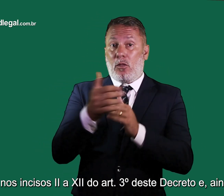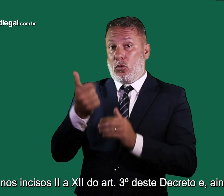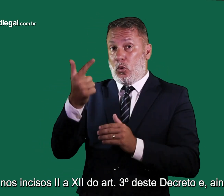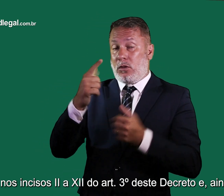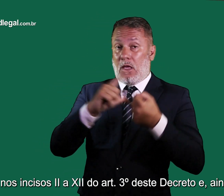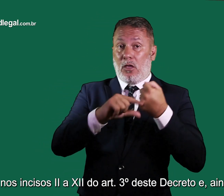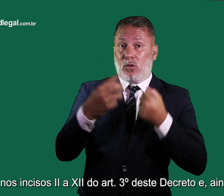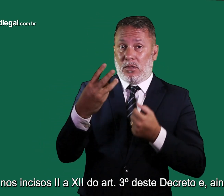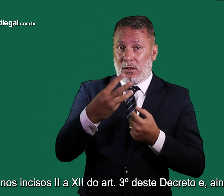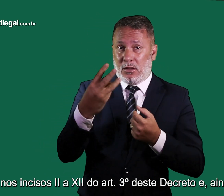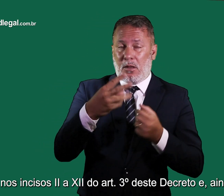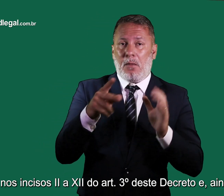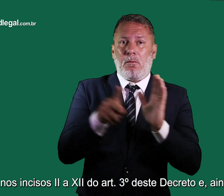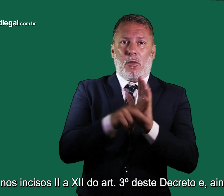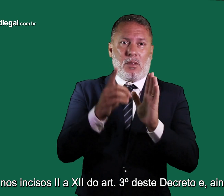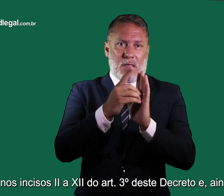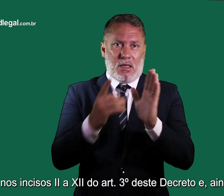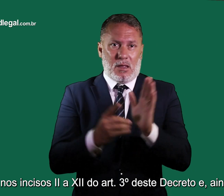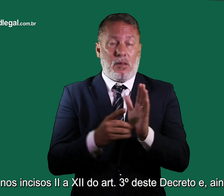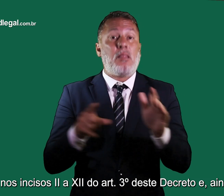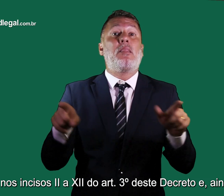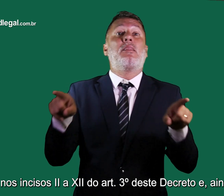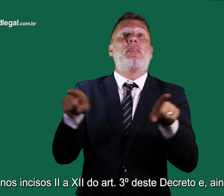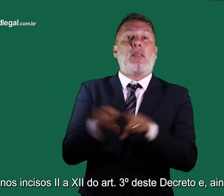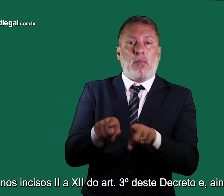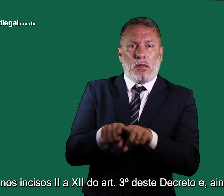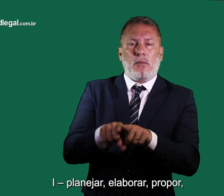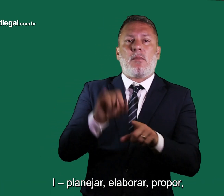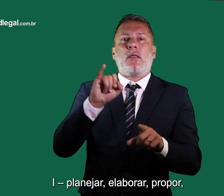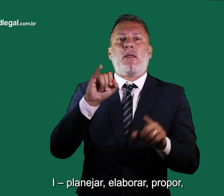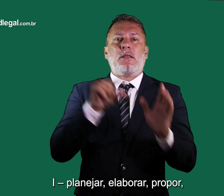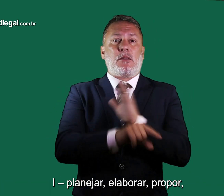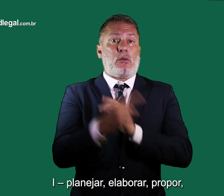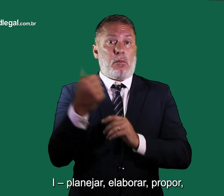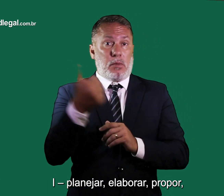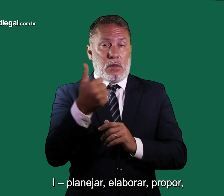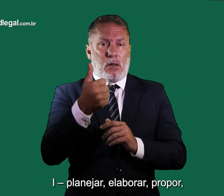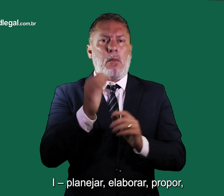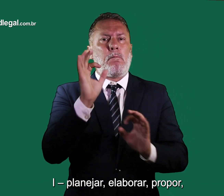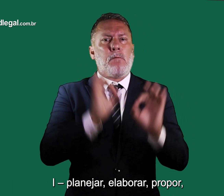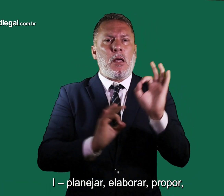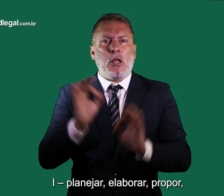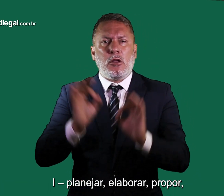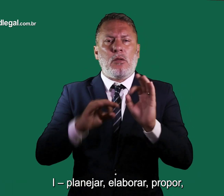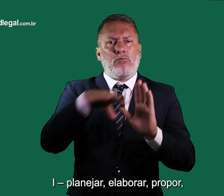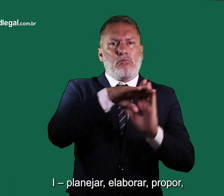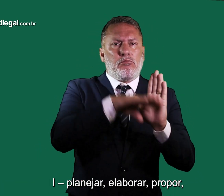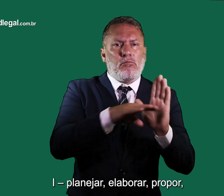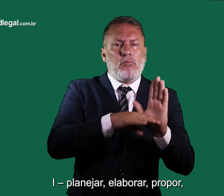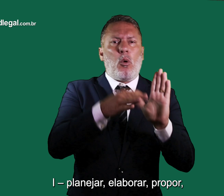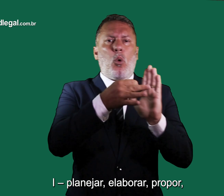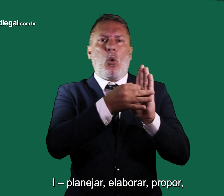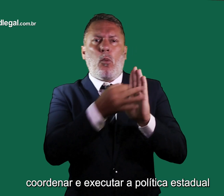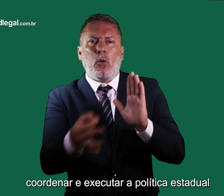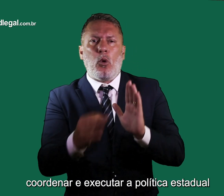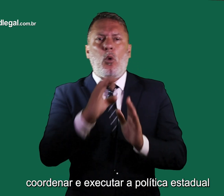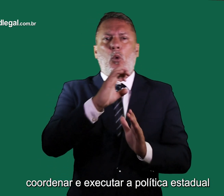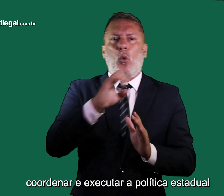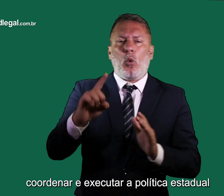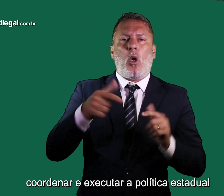artigo 3º deste decreto, e ainda: inciso 1. Planejar, elaborar, propor, coordenar e